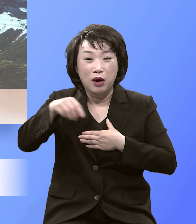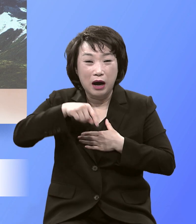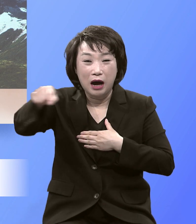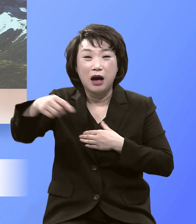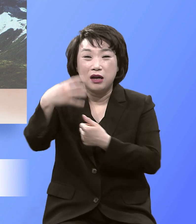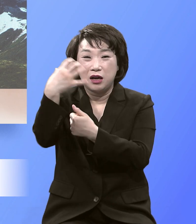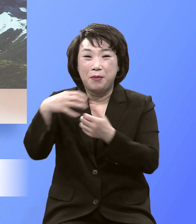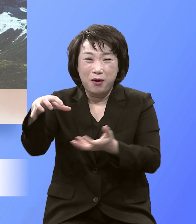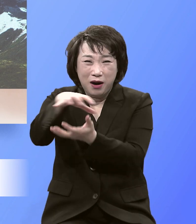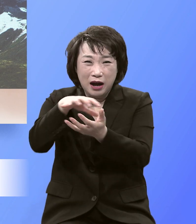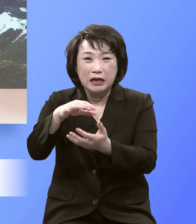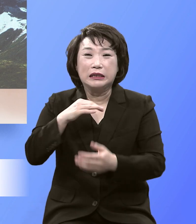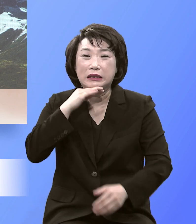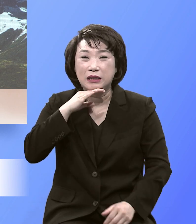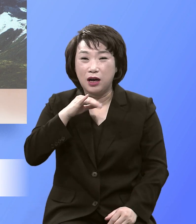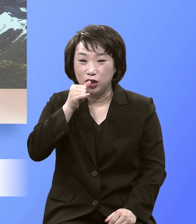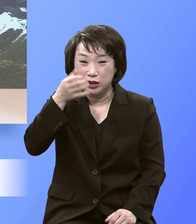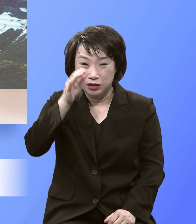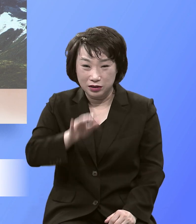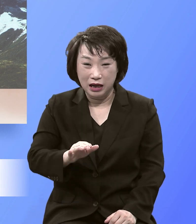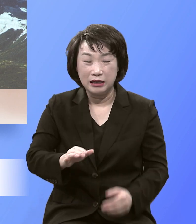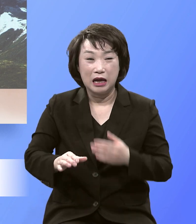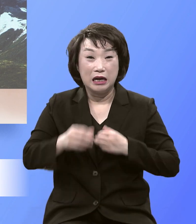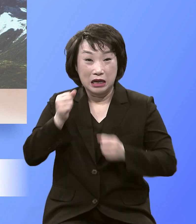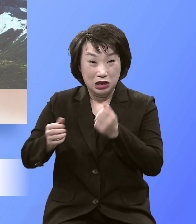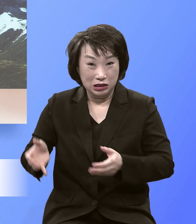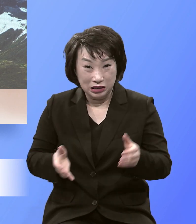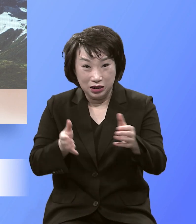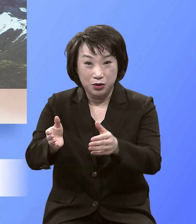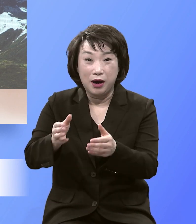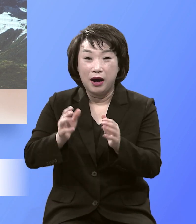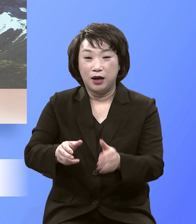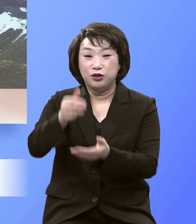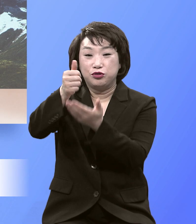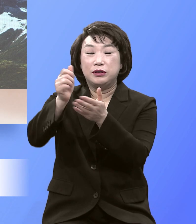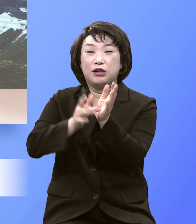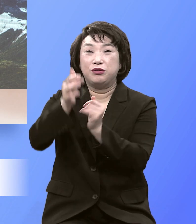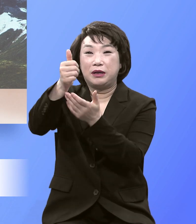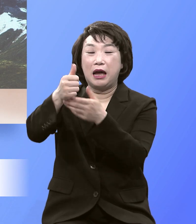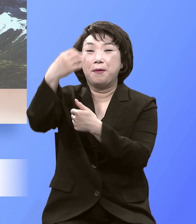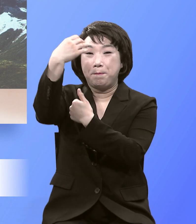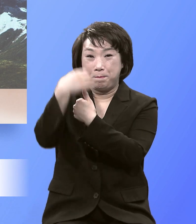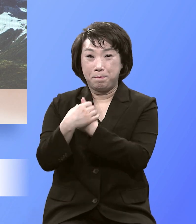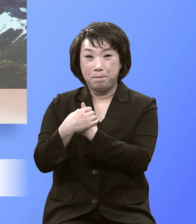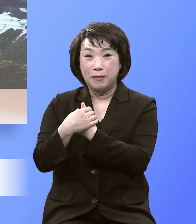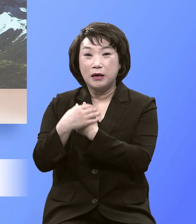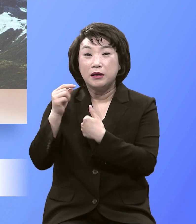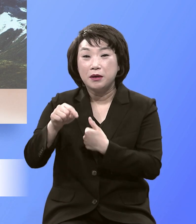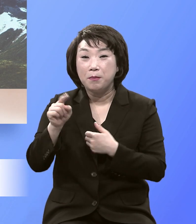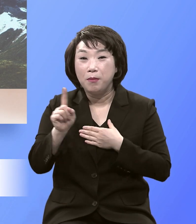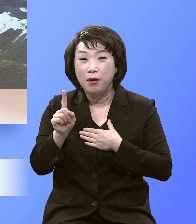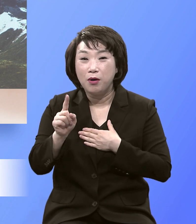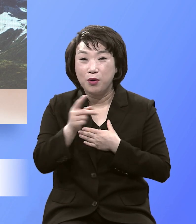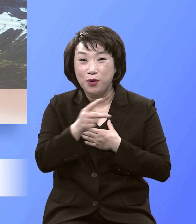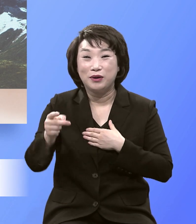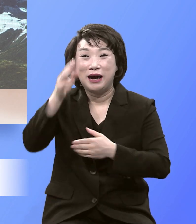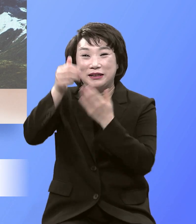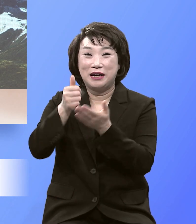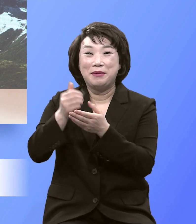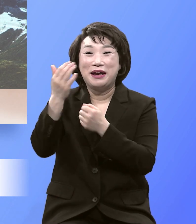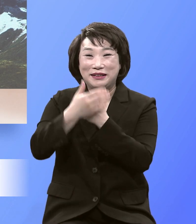환난이 나를 기다린다 하시나 나의 달려갈 길과 주 예수께 받은 사명